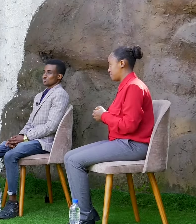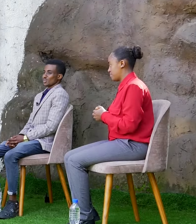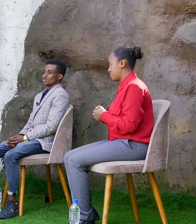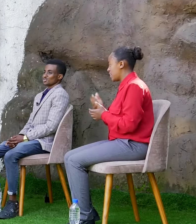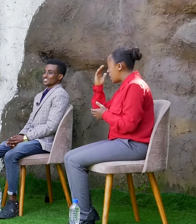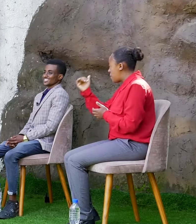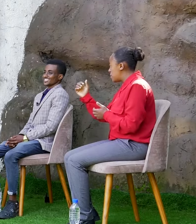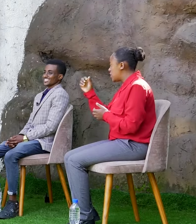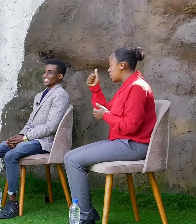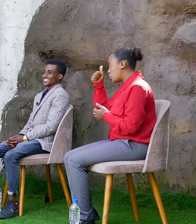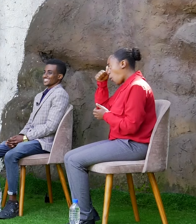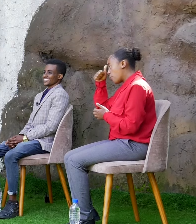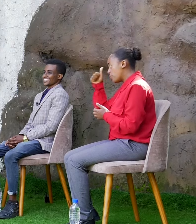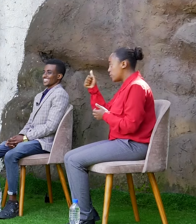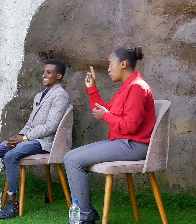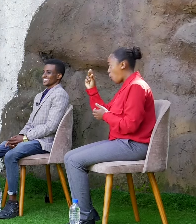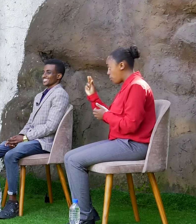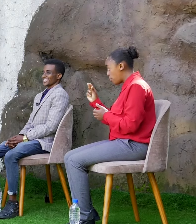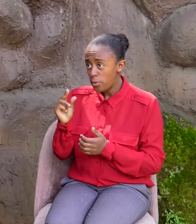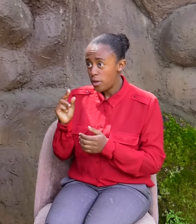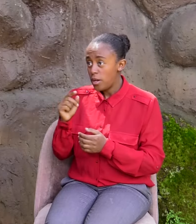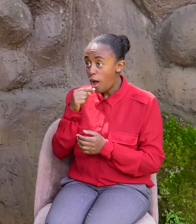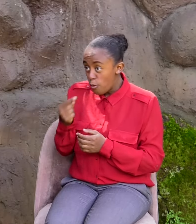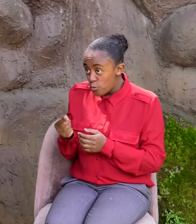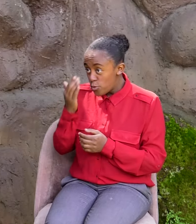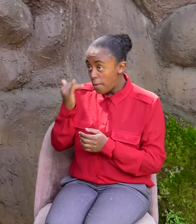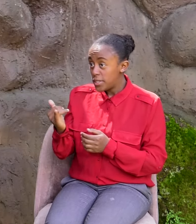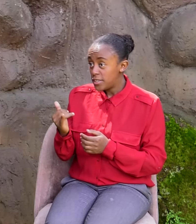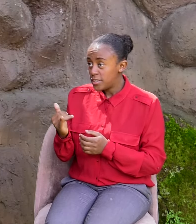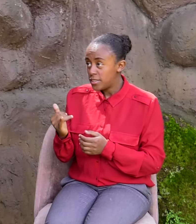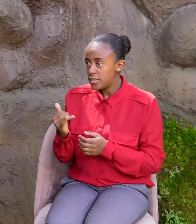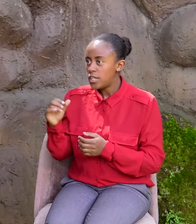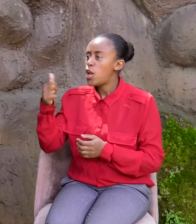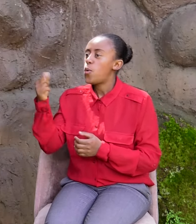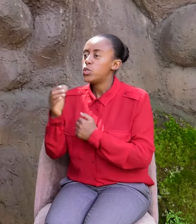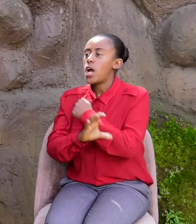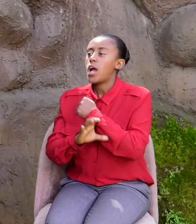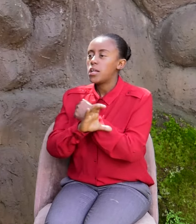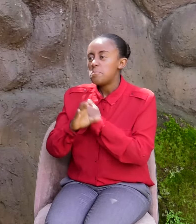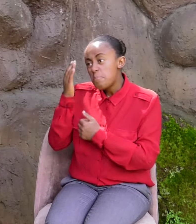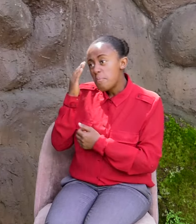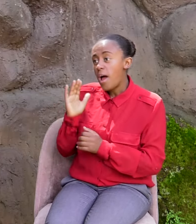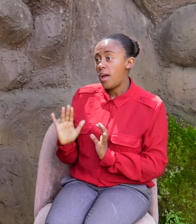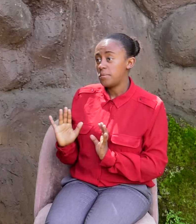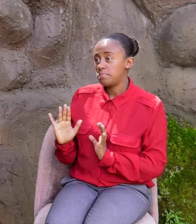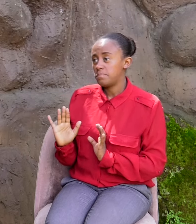ለምን እዩብ አሉ ላልከኝ ጥያቄ የሌሎች ሀገራትን ባላቅም